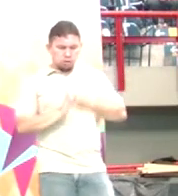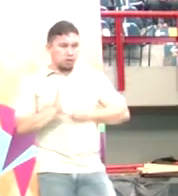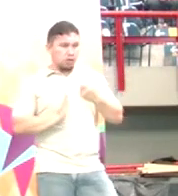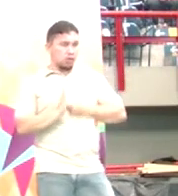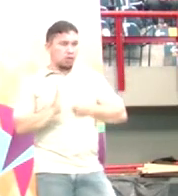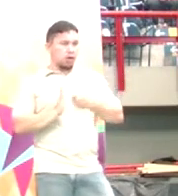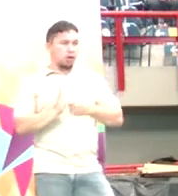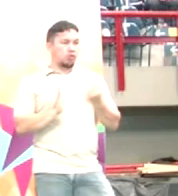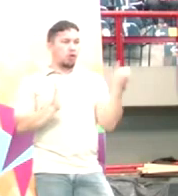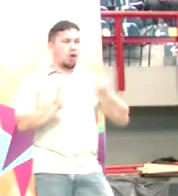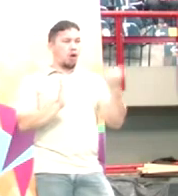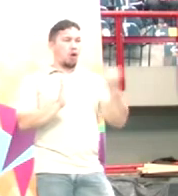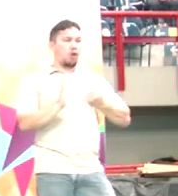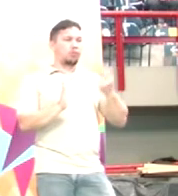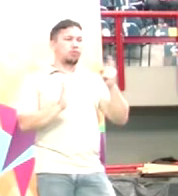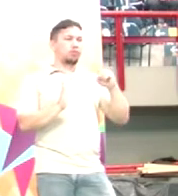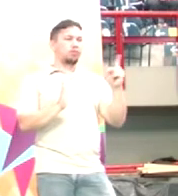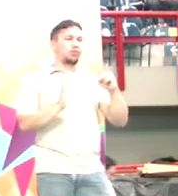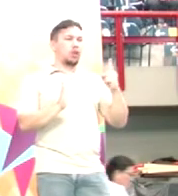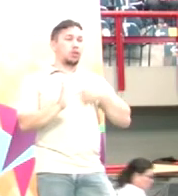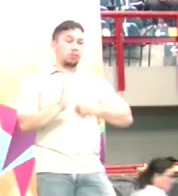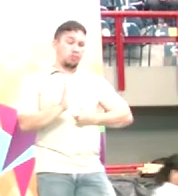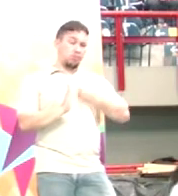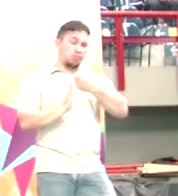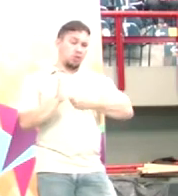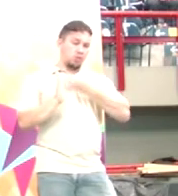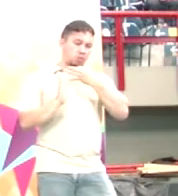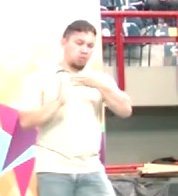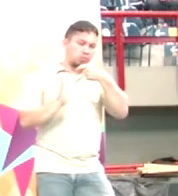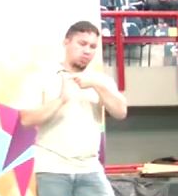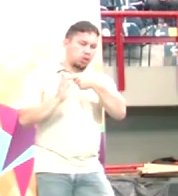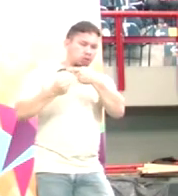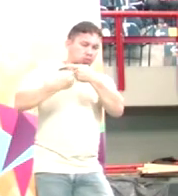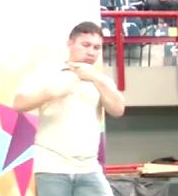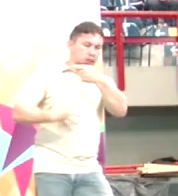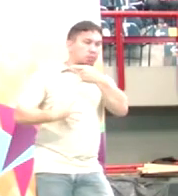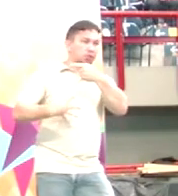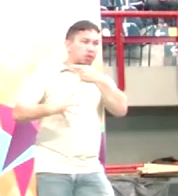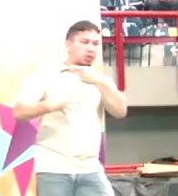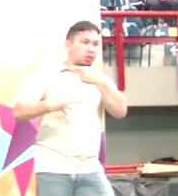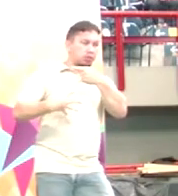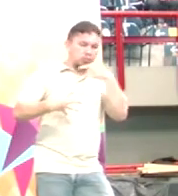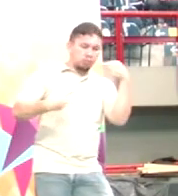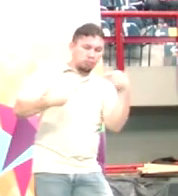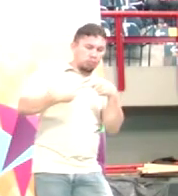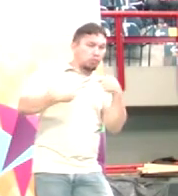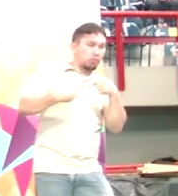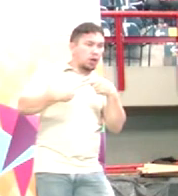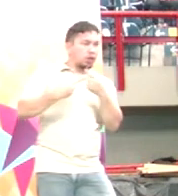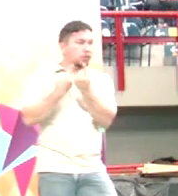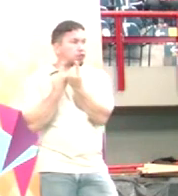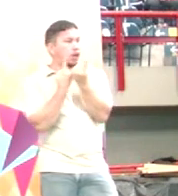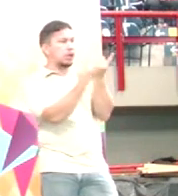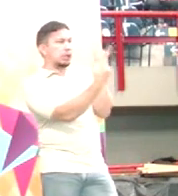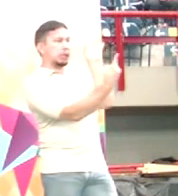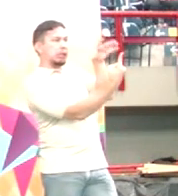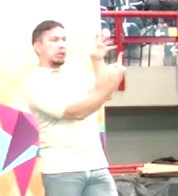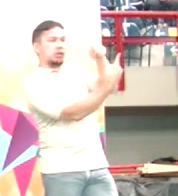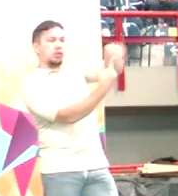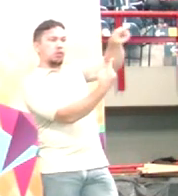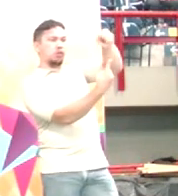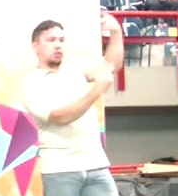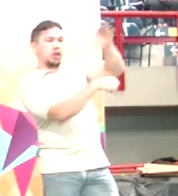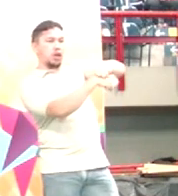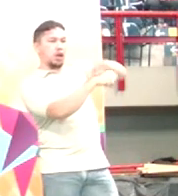dando informações. Argumentar significa dizer que você vai convencer o leitor de